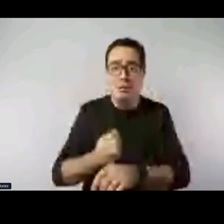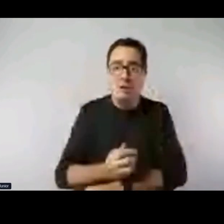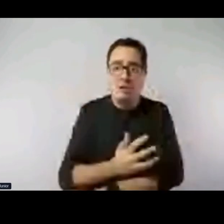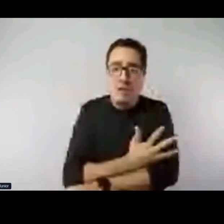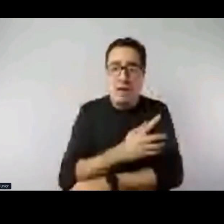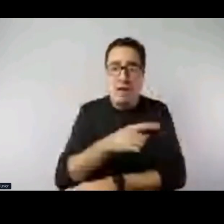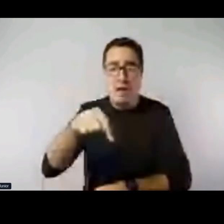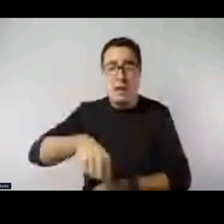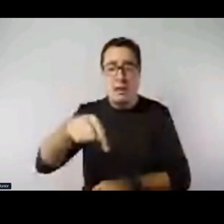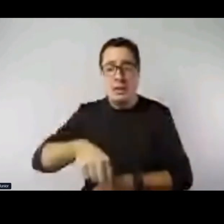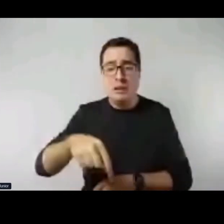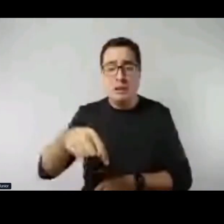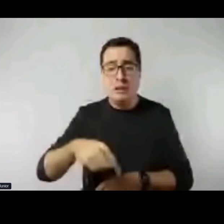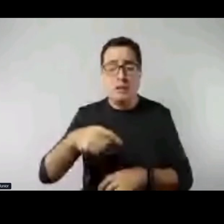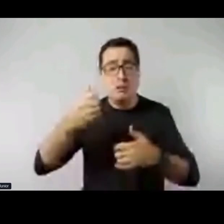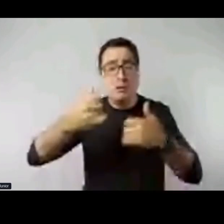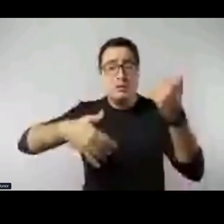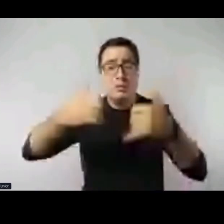com essas coisas,